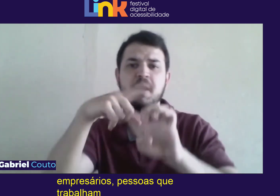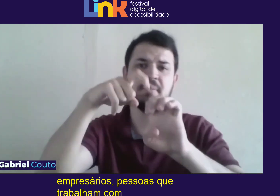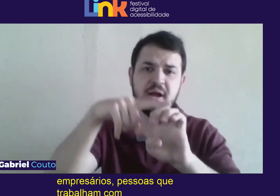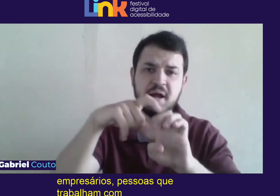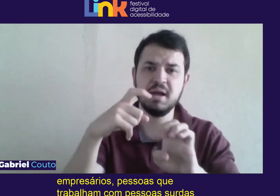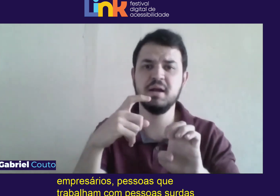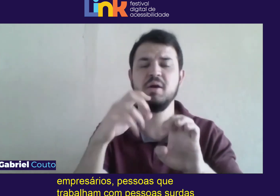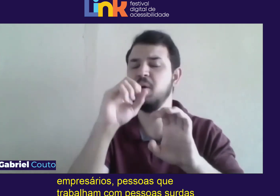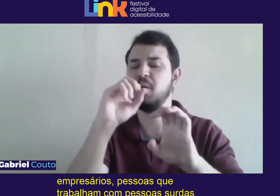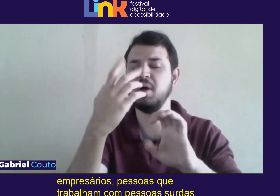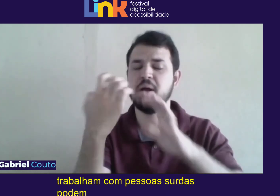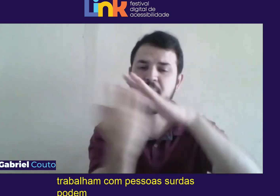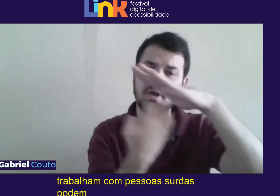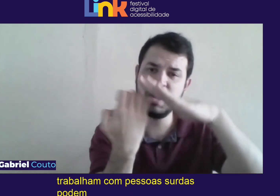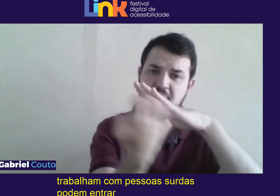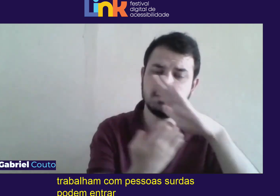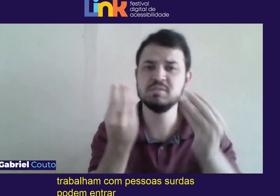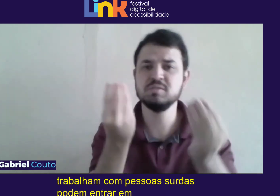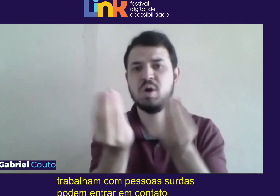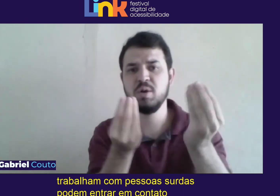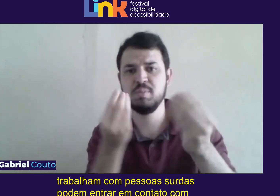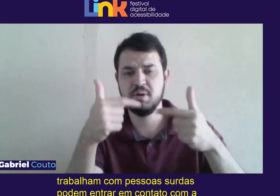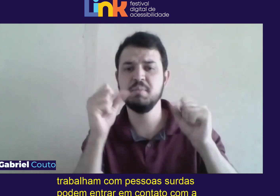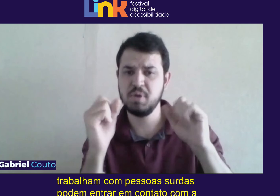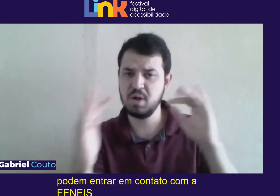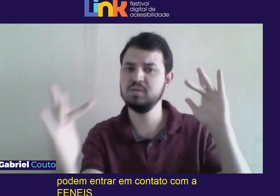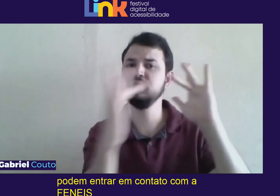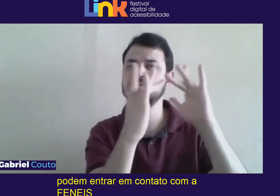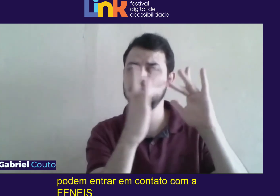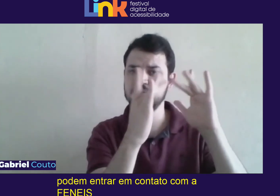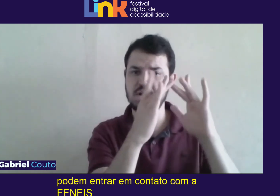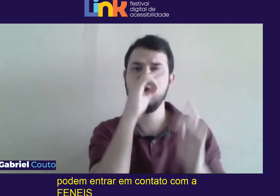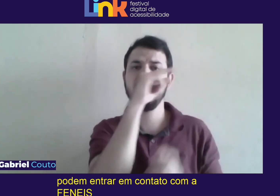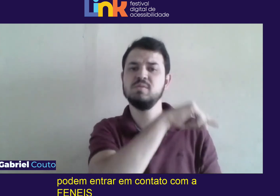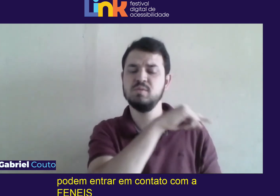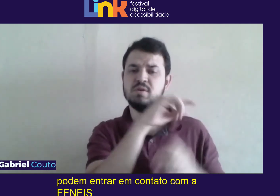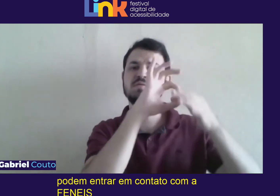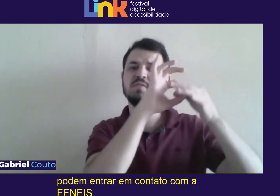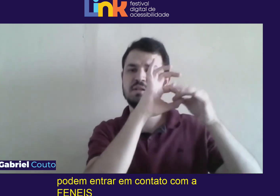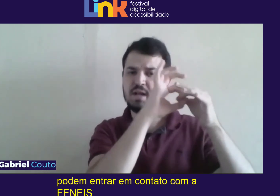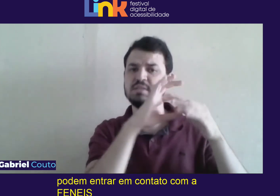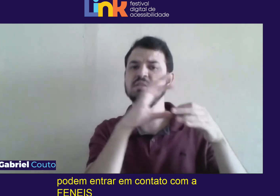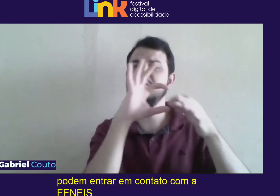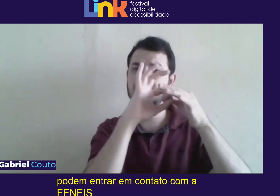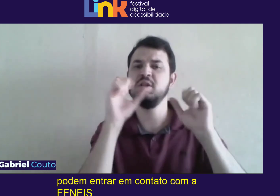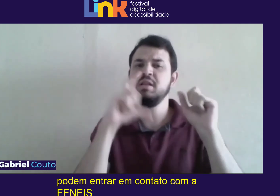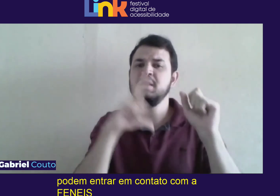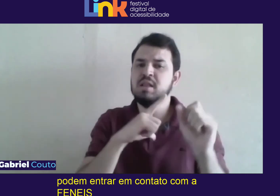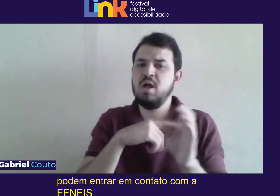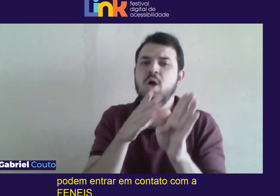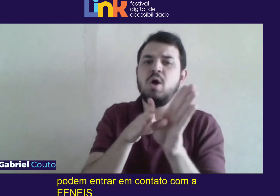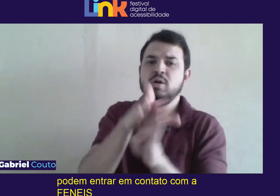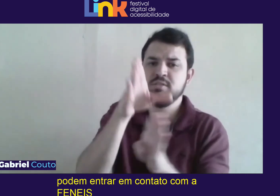a FENEIS, as empresas, todas elas podem entrar em contato com a FENEIS para